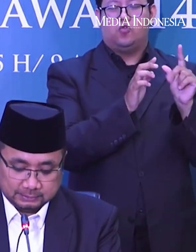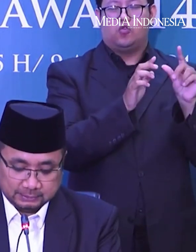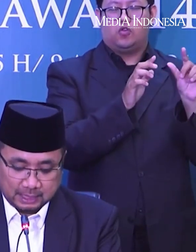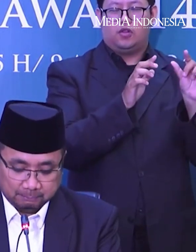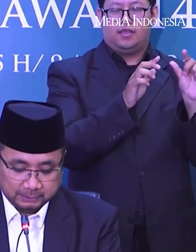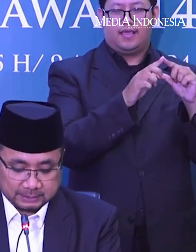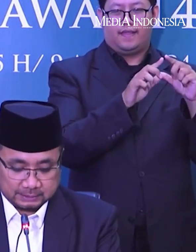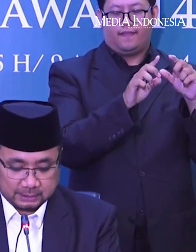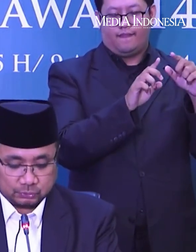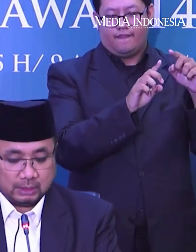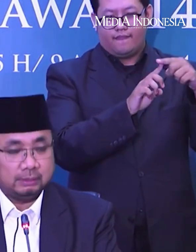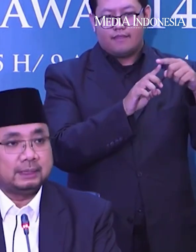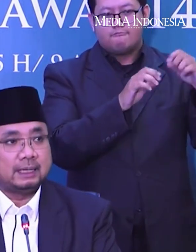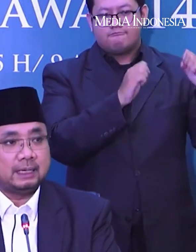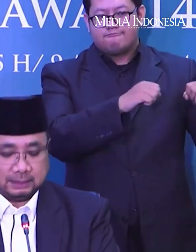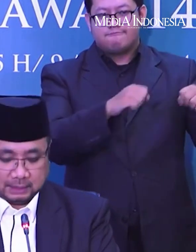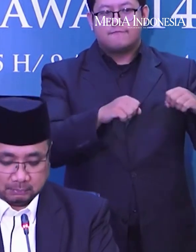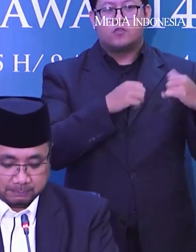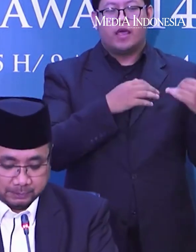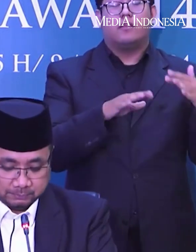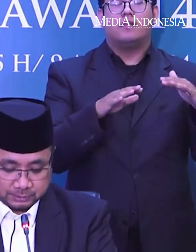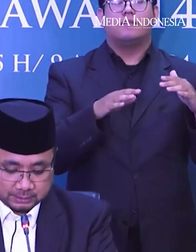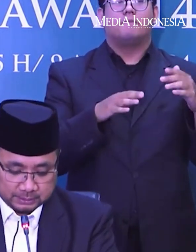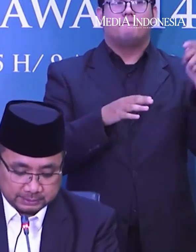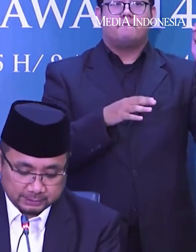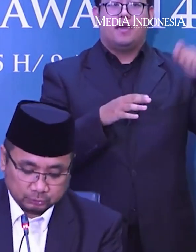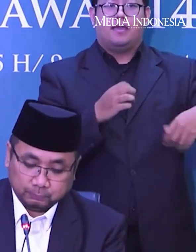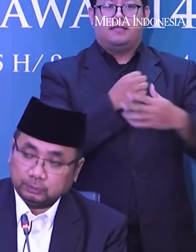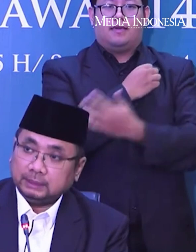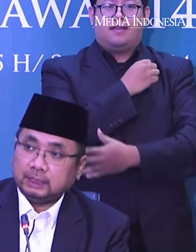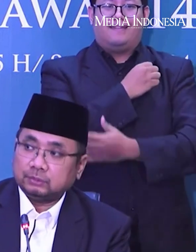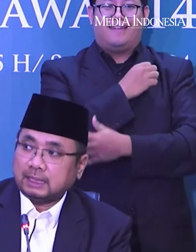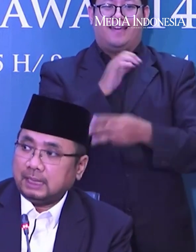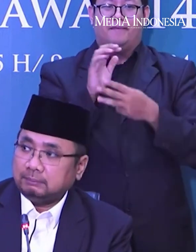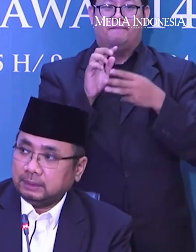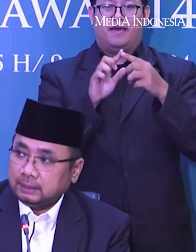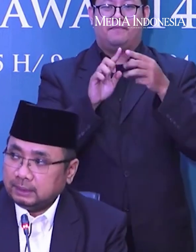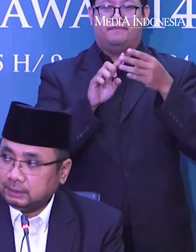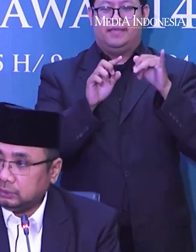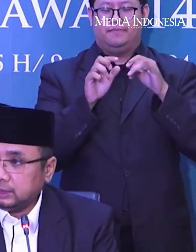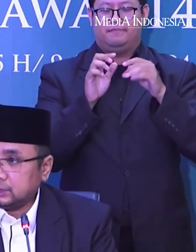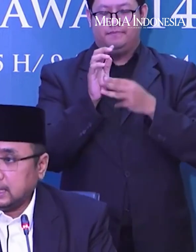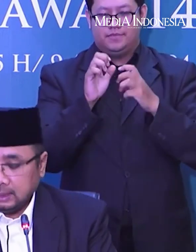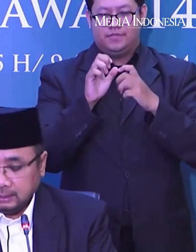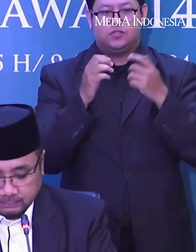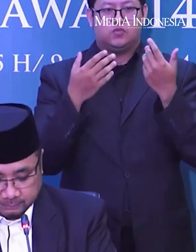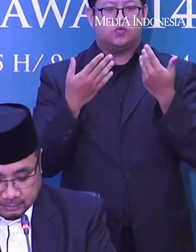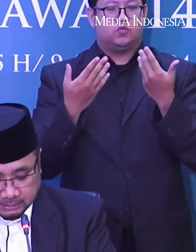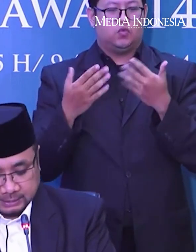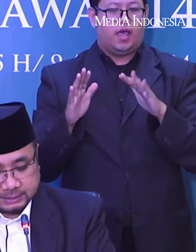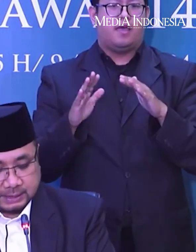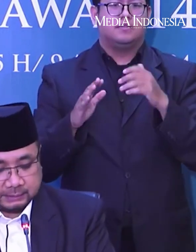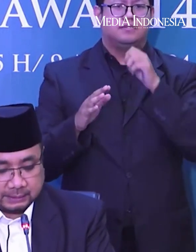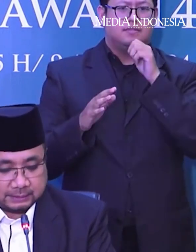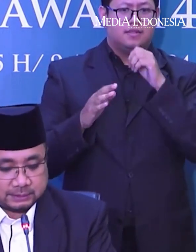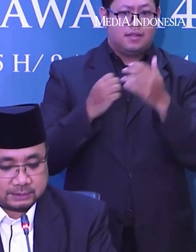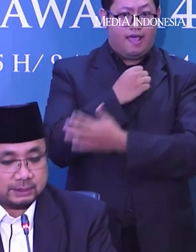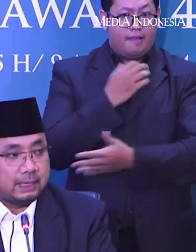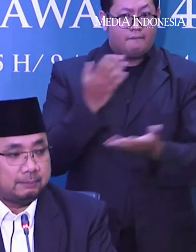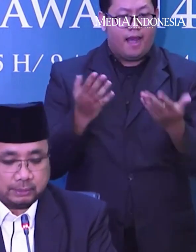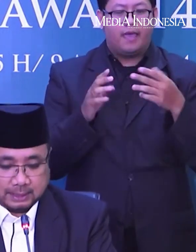dan diaplikasikan juga oleh negara-negara Mabims, yaitu Brunei Darussalam, Indonesia, Malaysia,